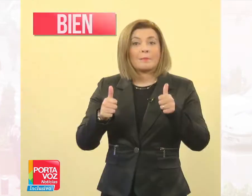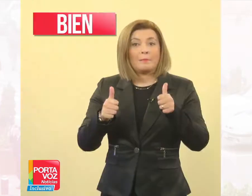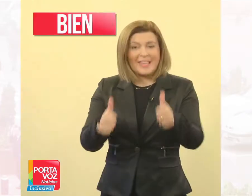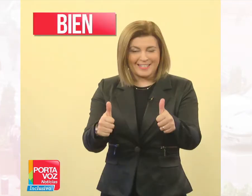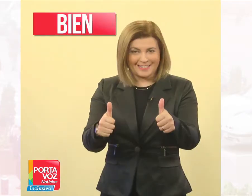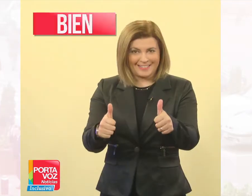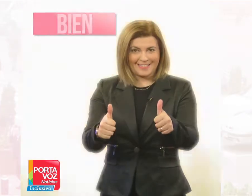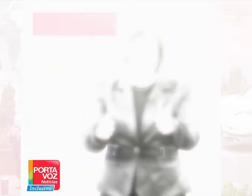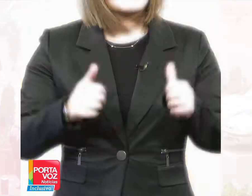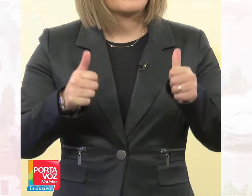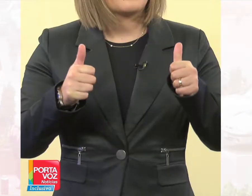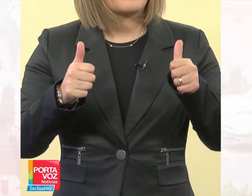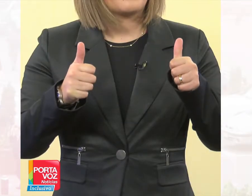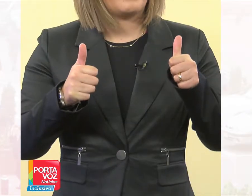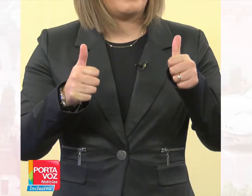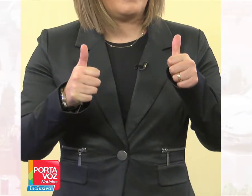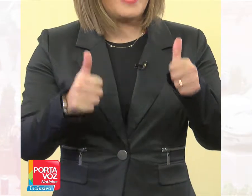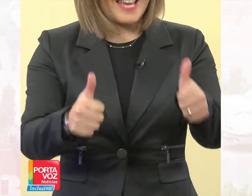guía